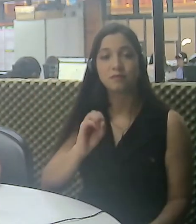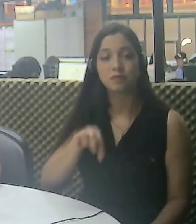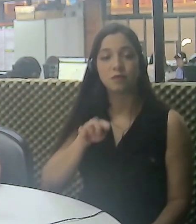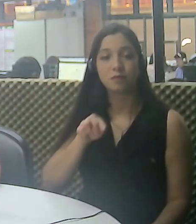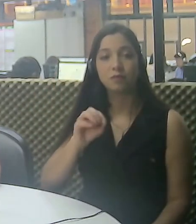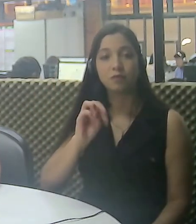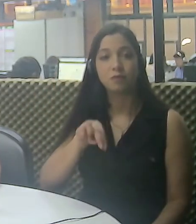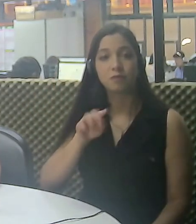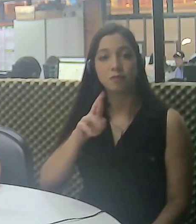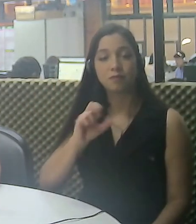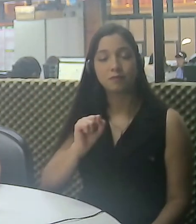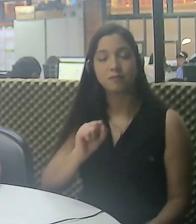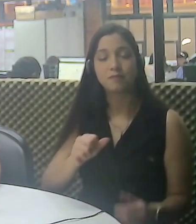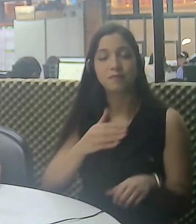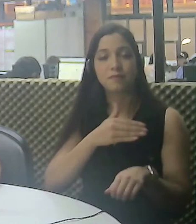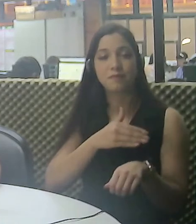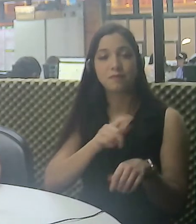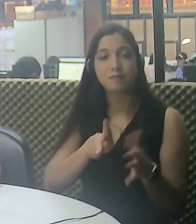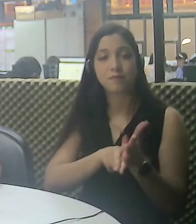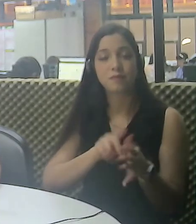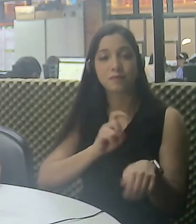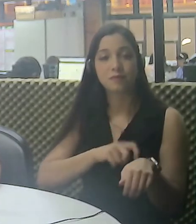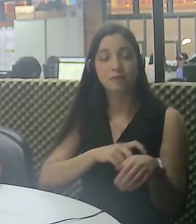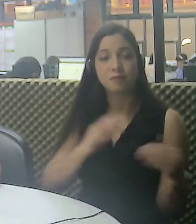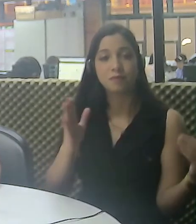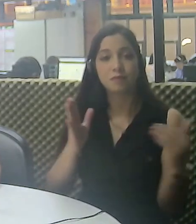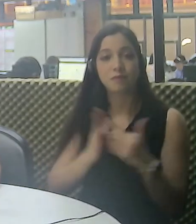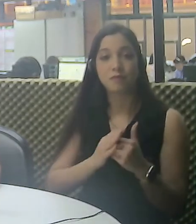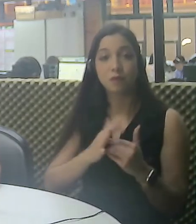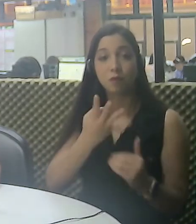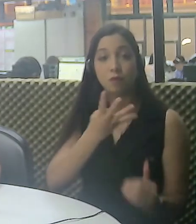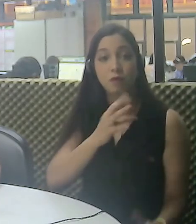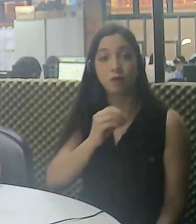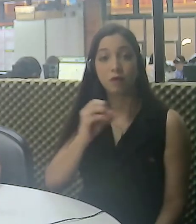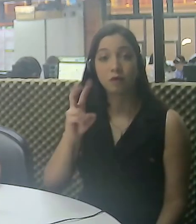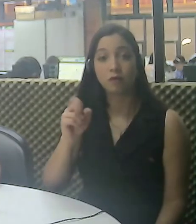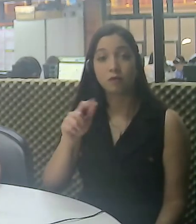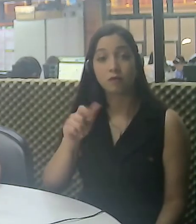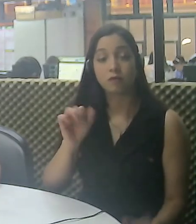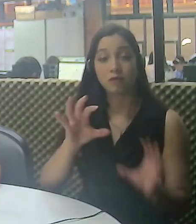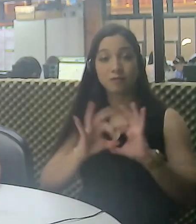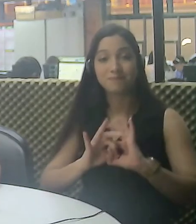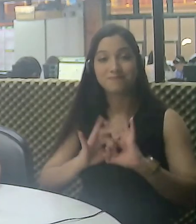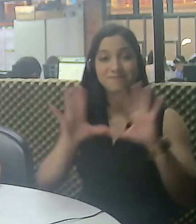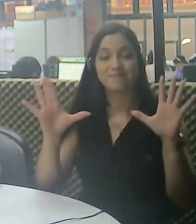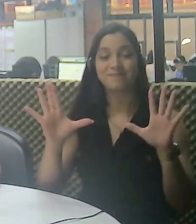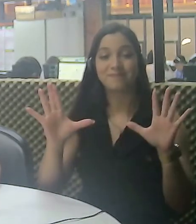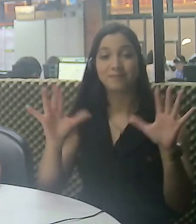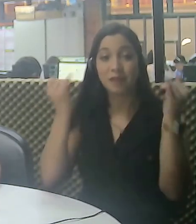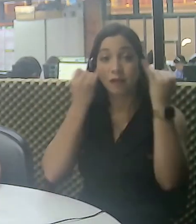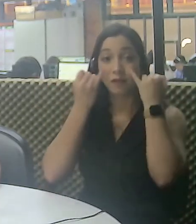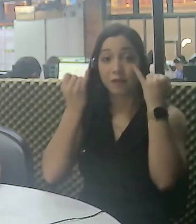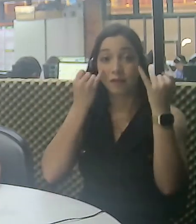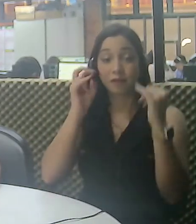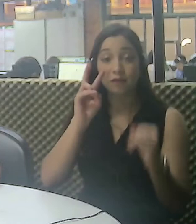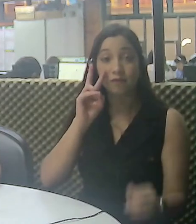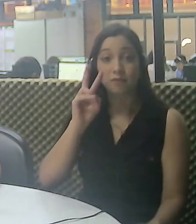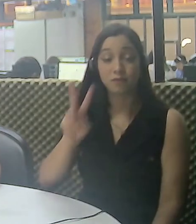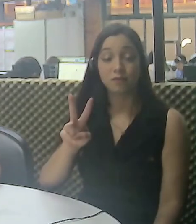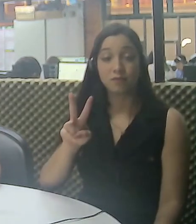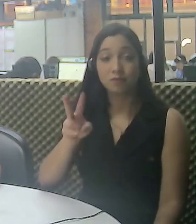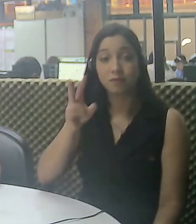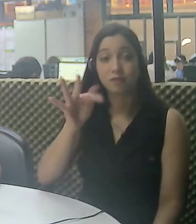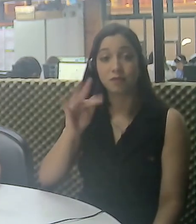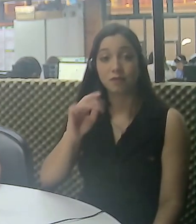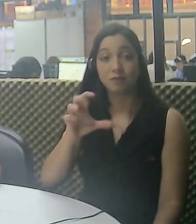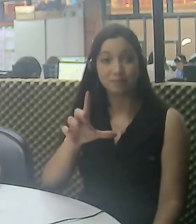timeaction.com.br. O prazo de inscrições vai até se esgotarem as 400 vagas disponibilizadas e mais informações você encontra lá na página